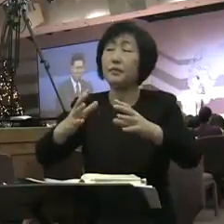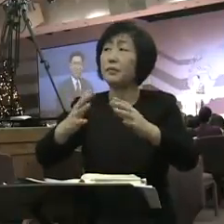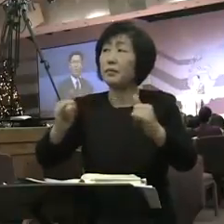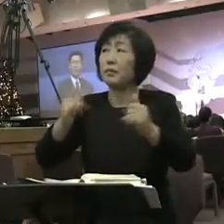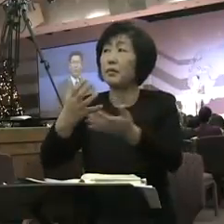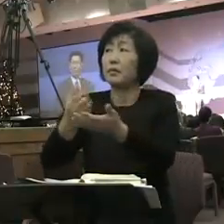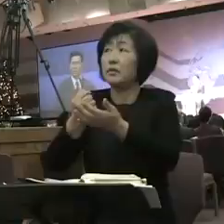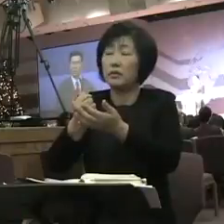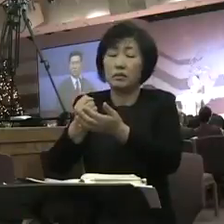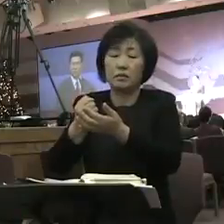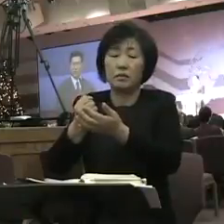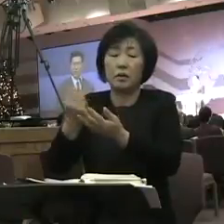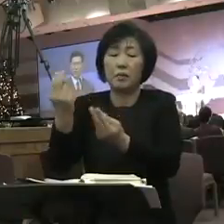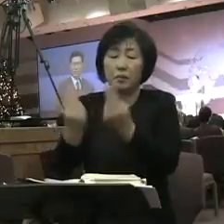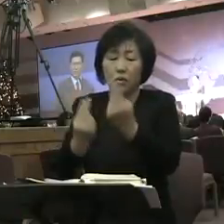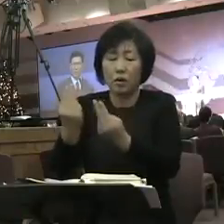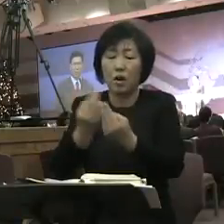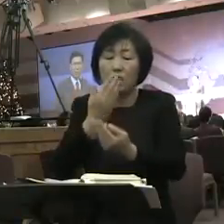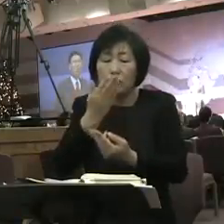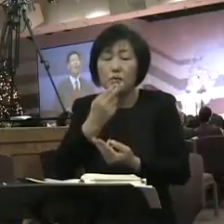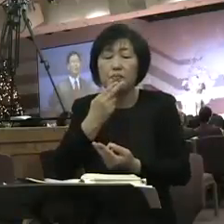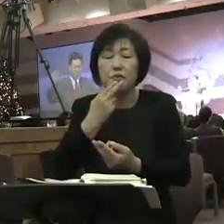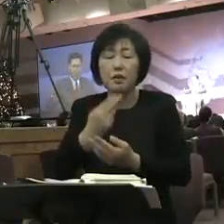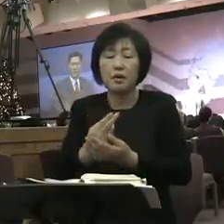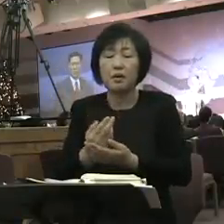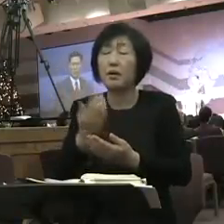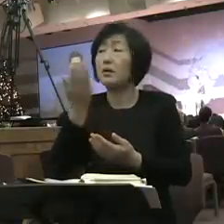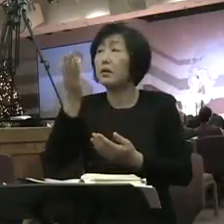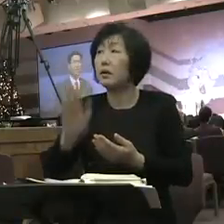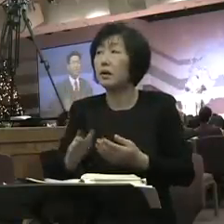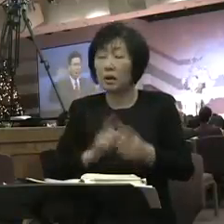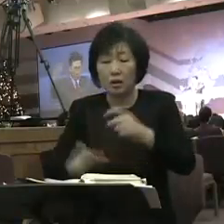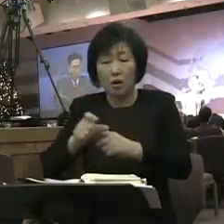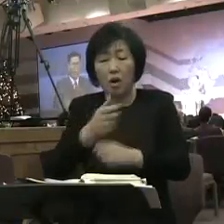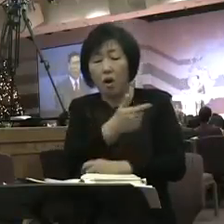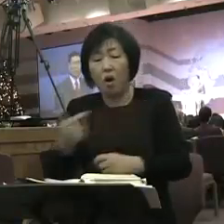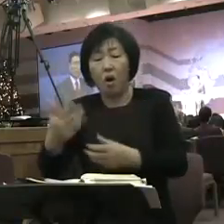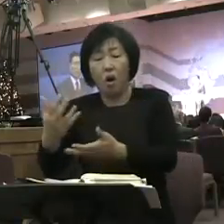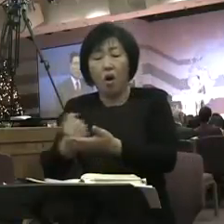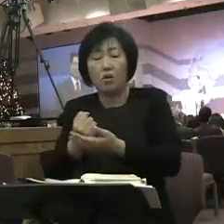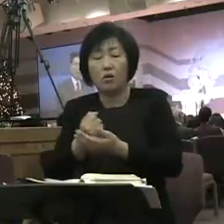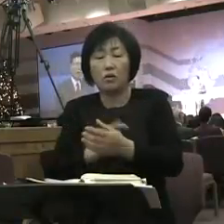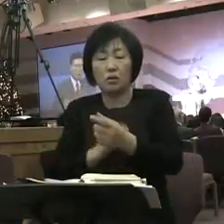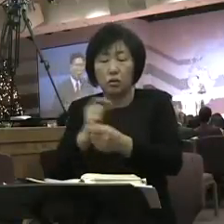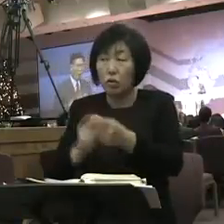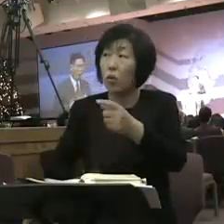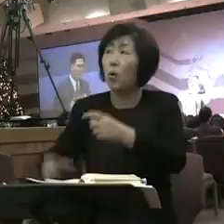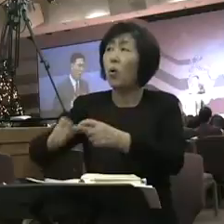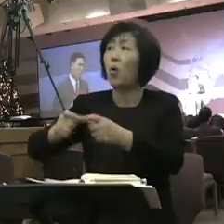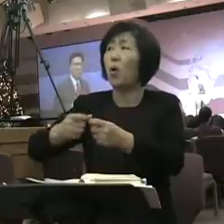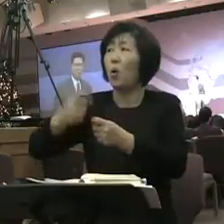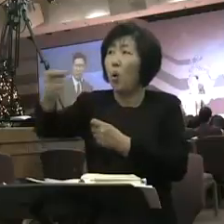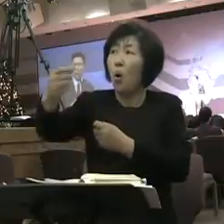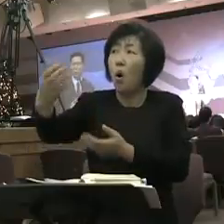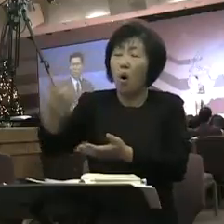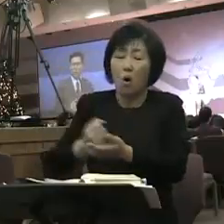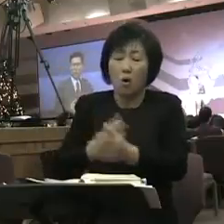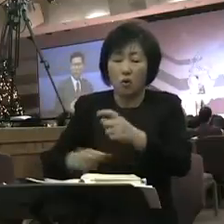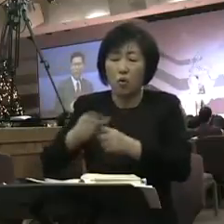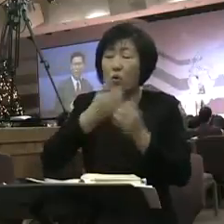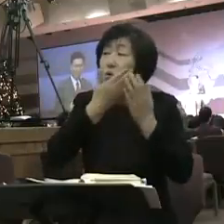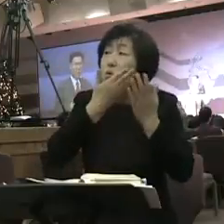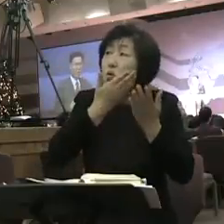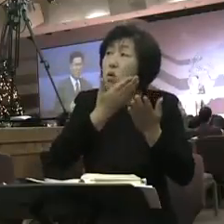것과 우리는 비교할 수 있는 것이 없습니다. 그러나 우리는 더 큰 것을 가지고 있어요. 더 영원한 것을 갖고 있습니다. 더 귀한 것이 우리 속에